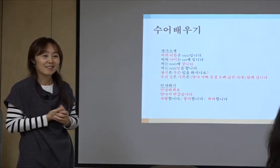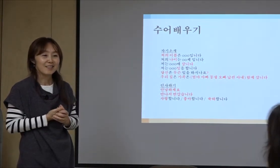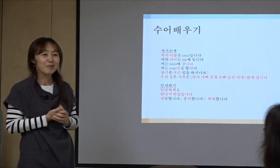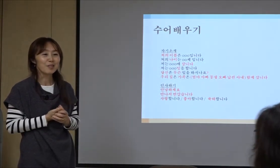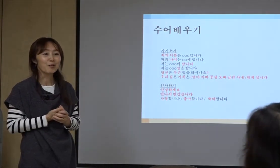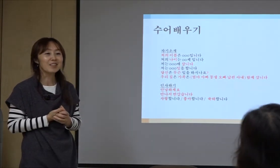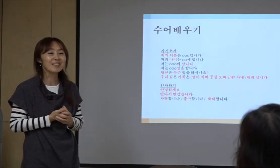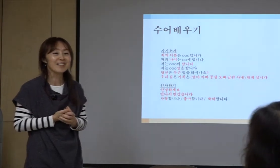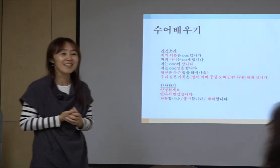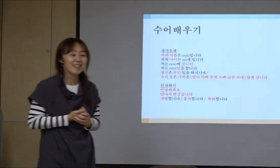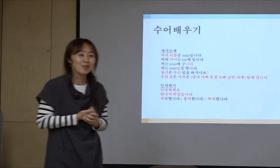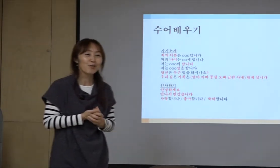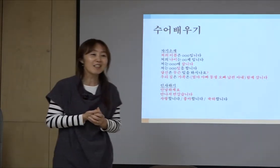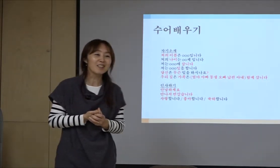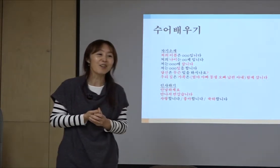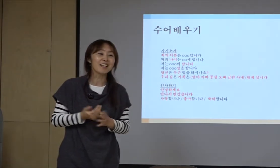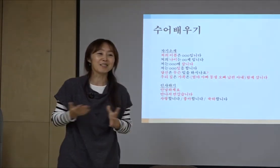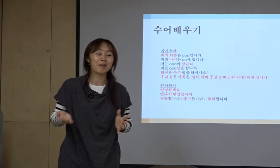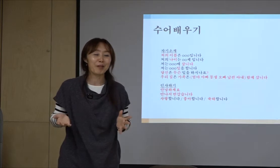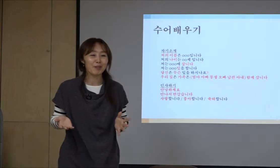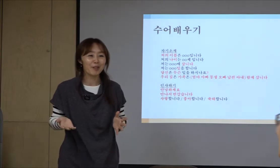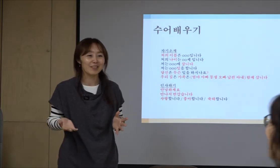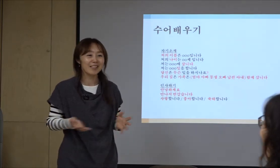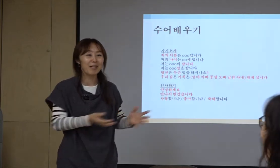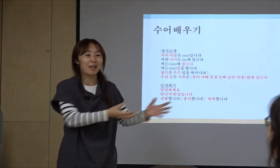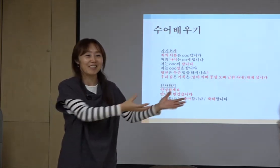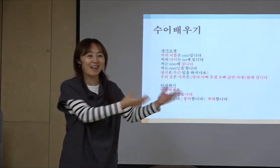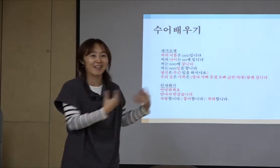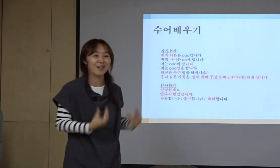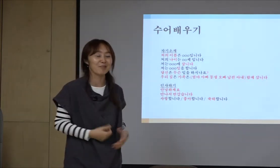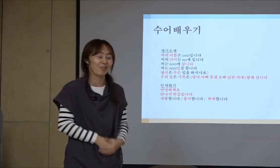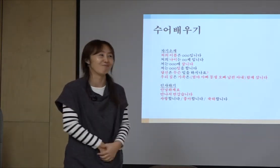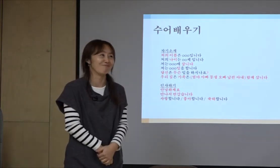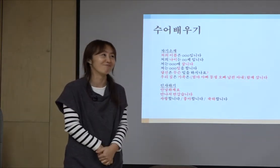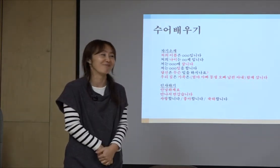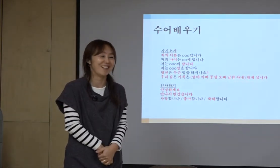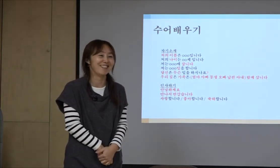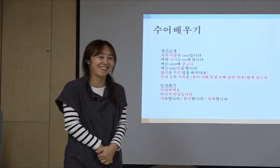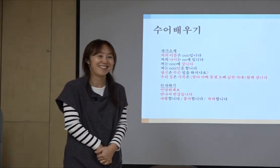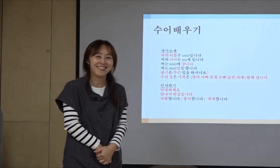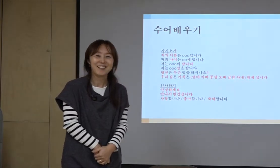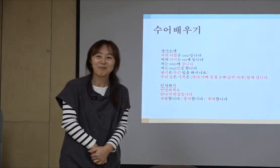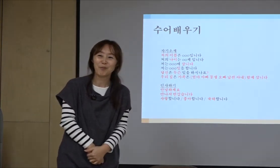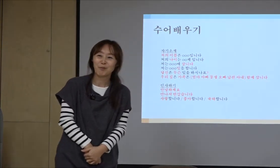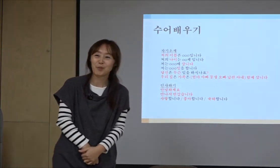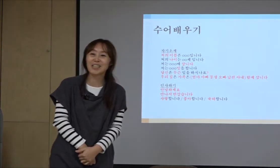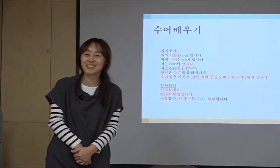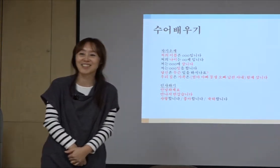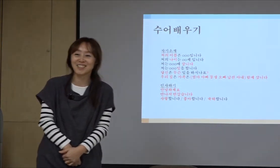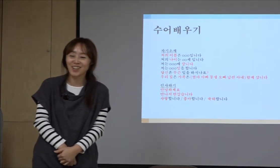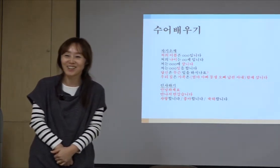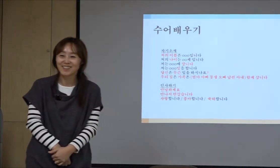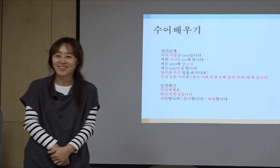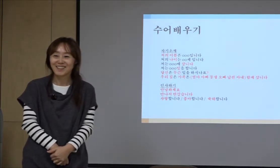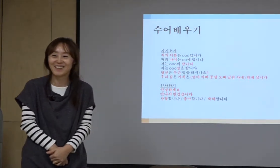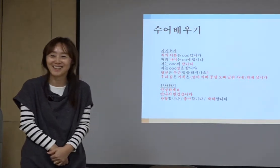그럼 이제 노인들이 수화를 10가지만 배우면 상대방이 대화를 하면 못